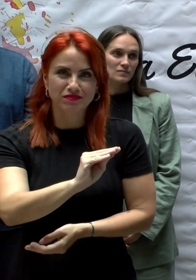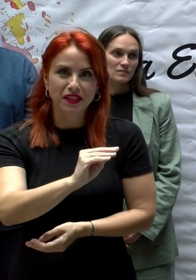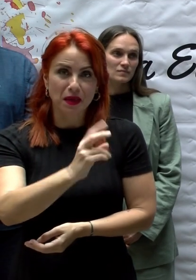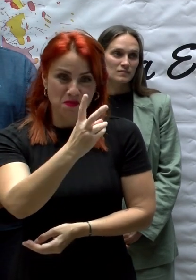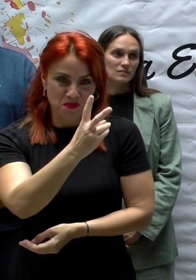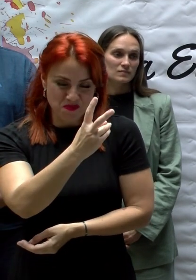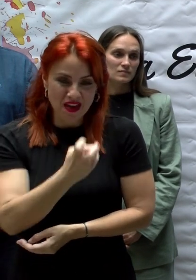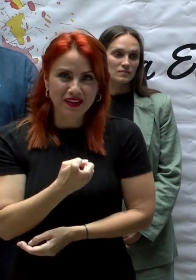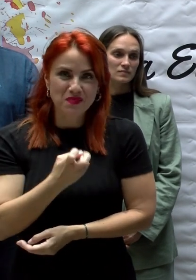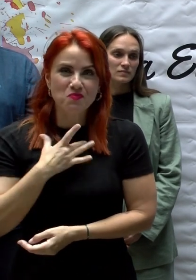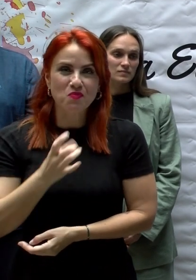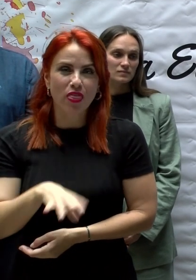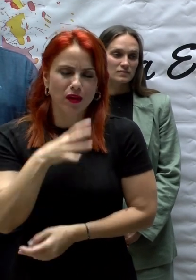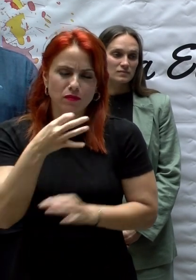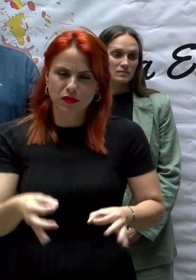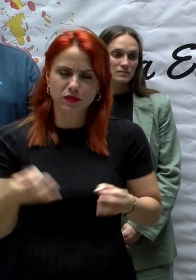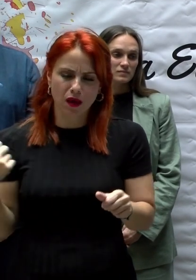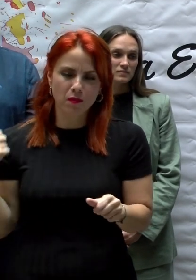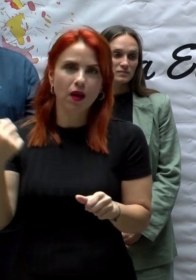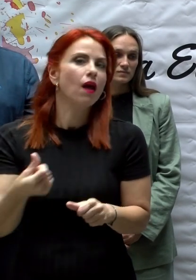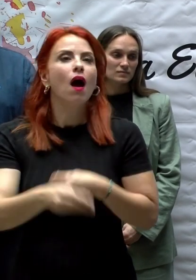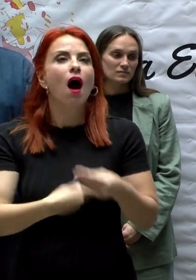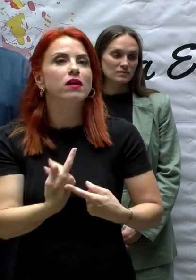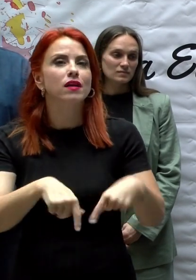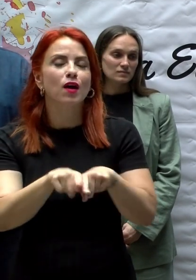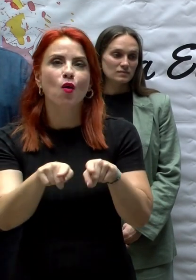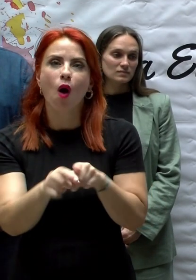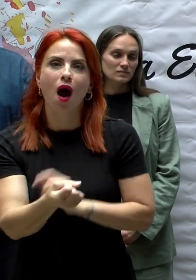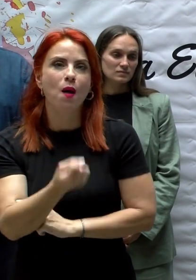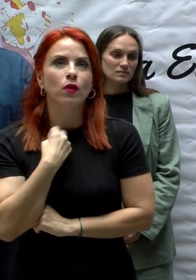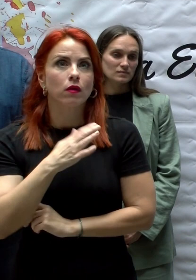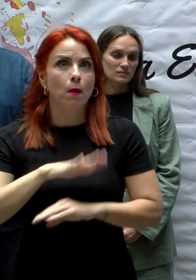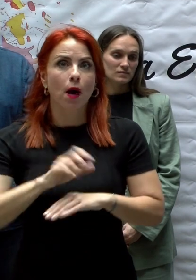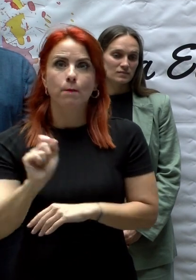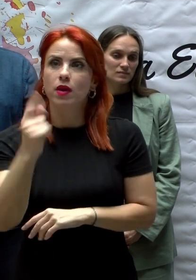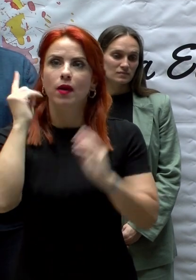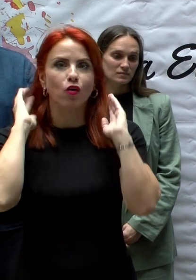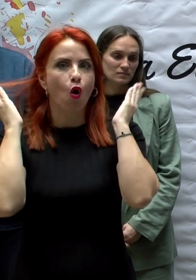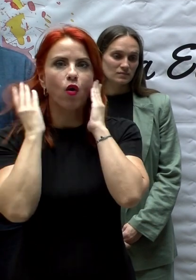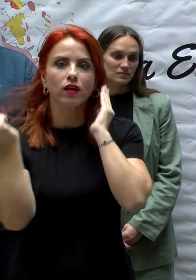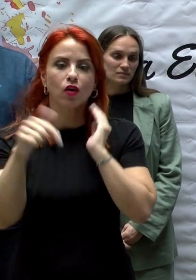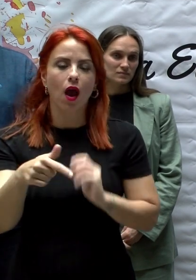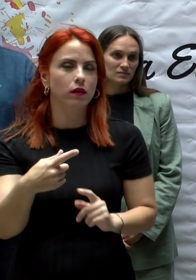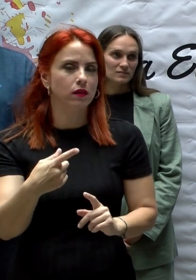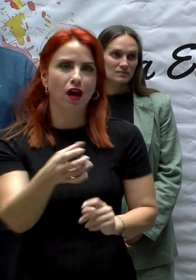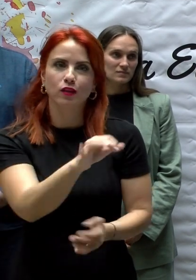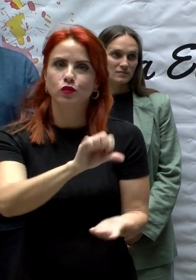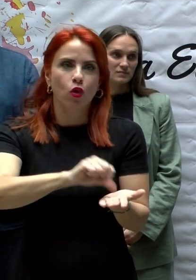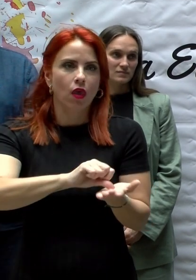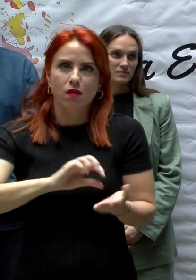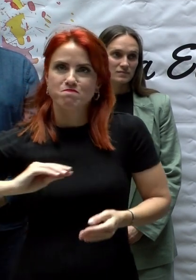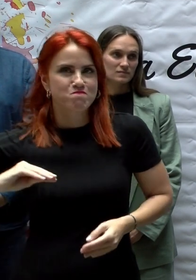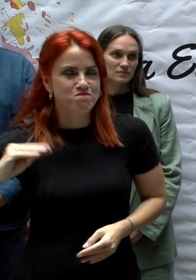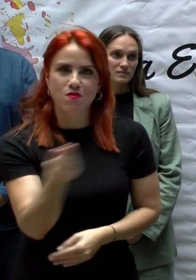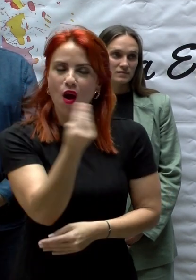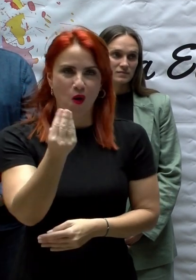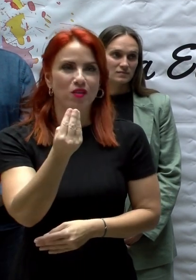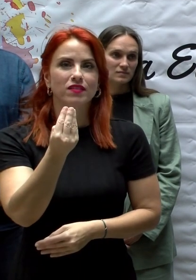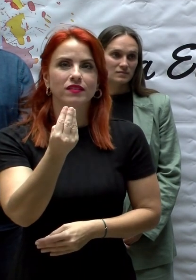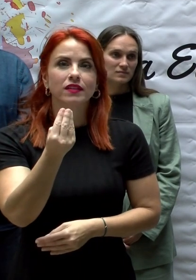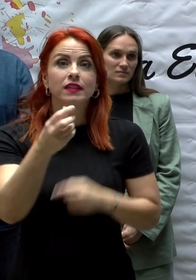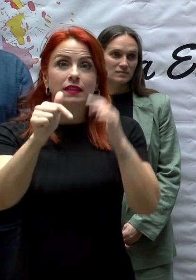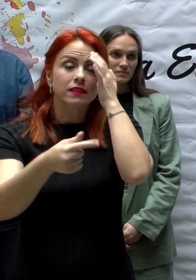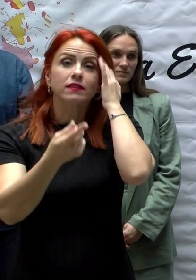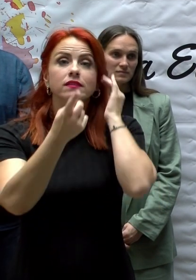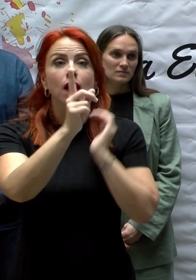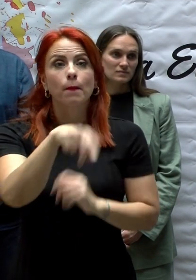siempre lo hacen. Yo creo que para este primer congreso ningún lugar mejor que este para comenzarlo. Por supuesto, a la